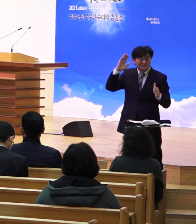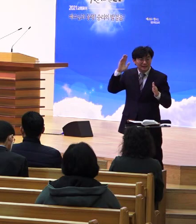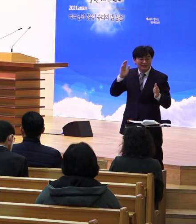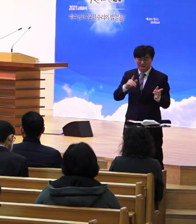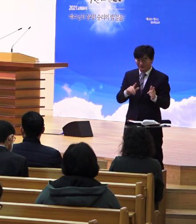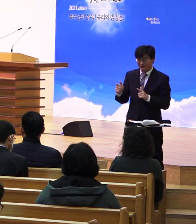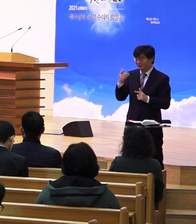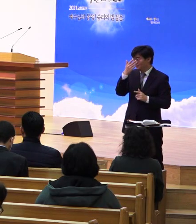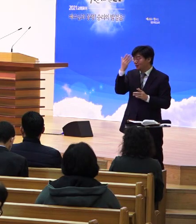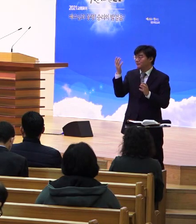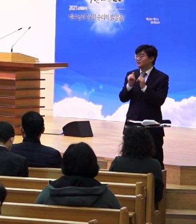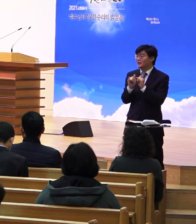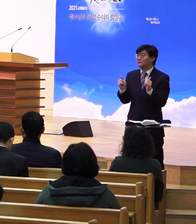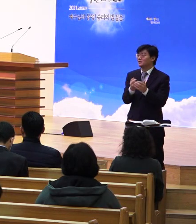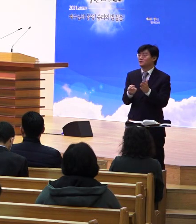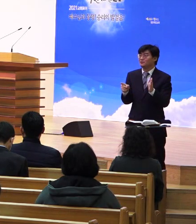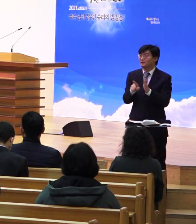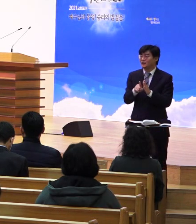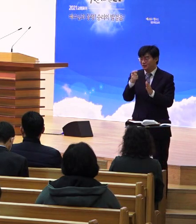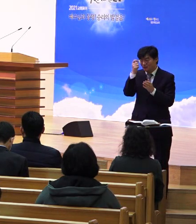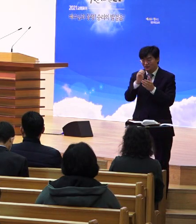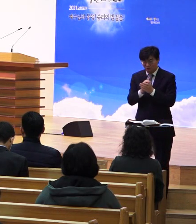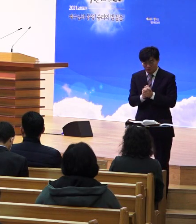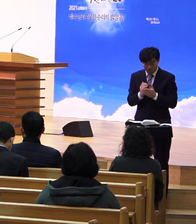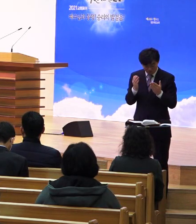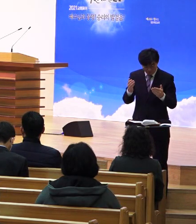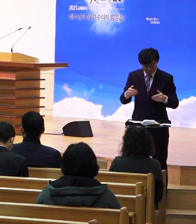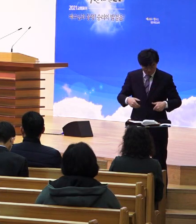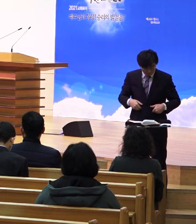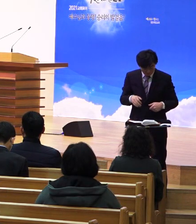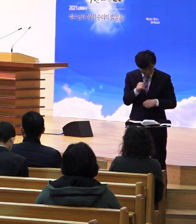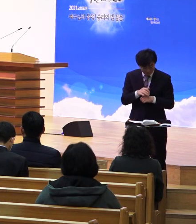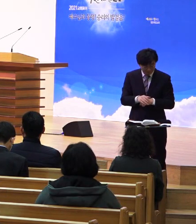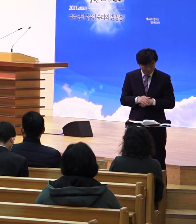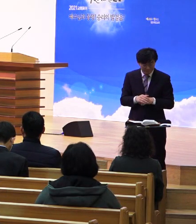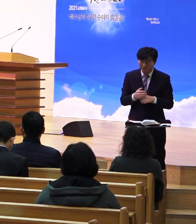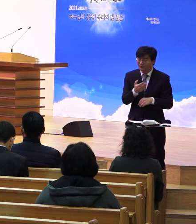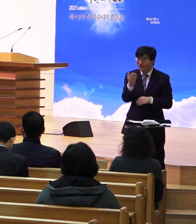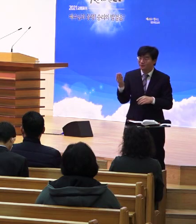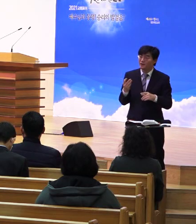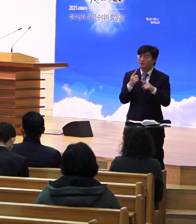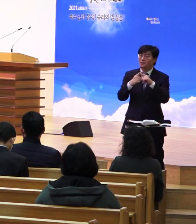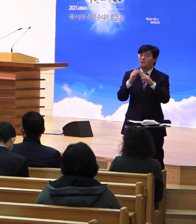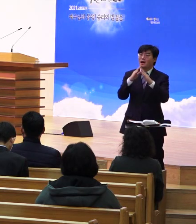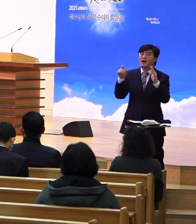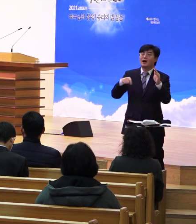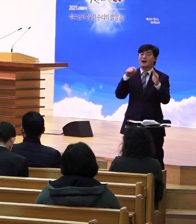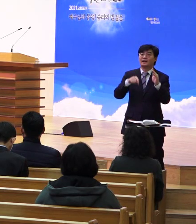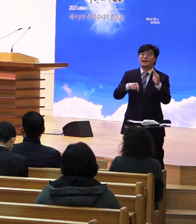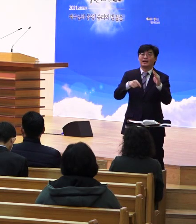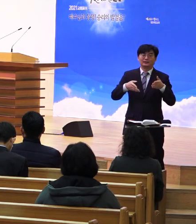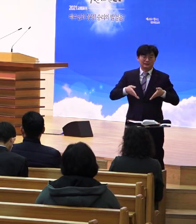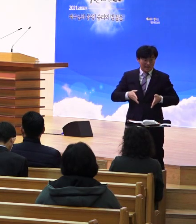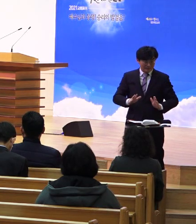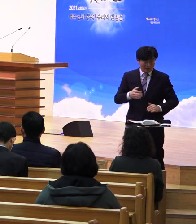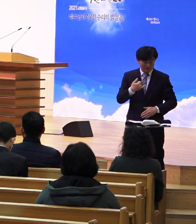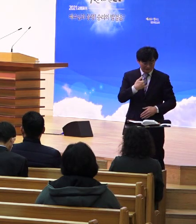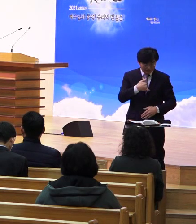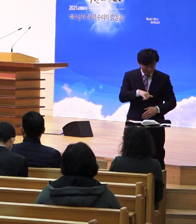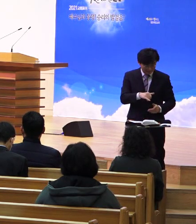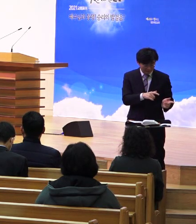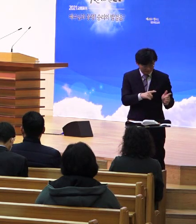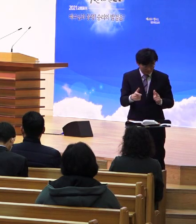그리스도 안에서 무럭무럭 지혜와 키가 자라갈 수 있게 여러분 기도해 주시길 바랍니다. 그런데 여기까지는 그냥 우리 기독교인들만의